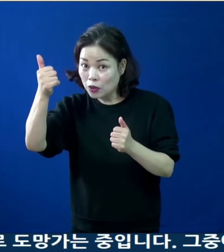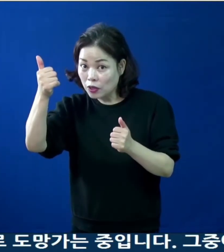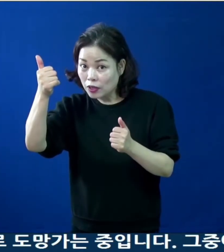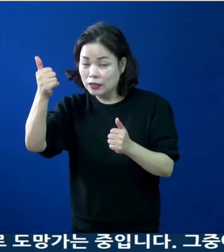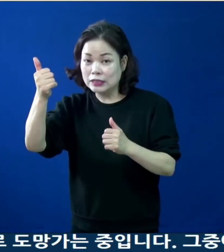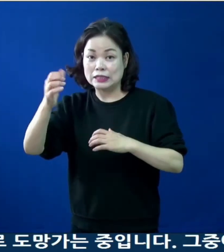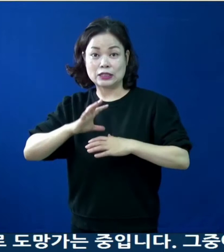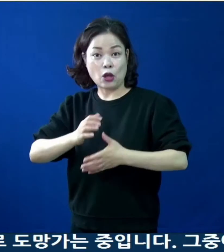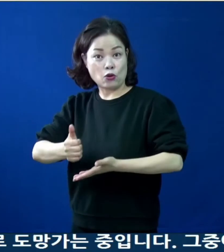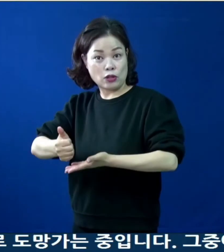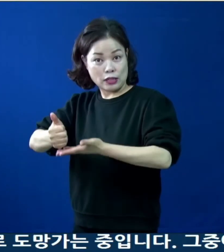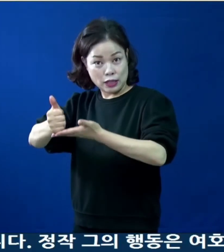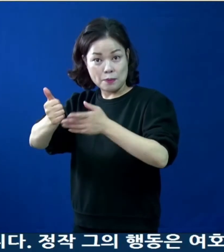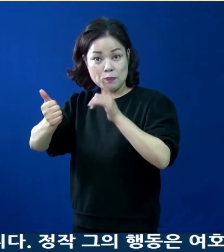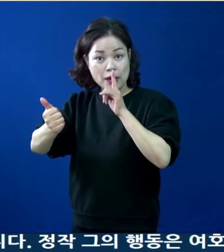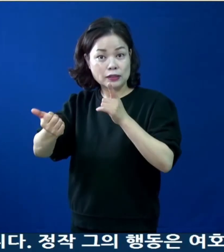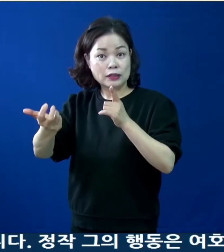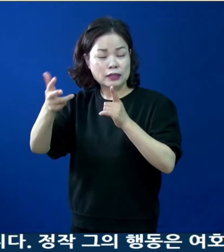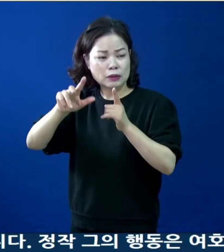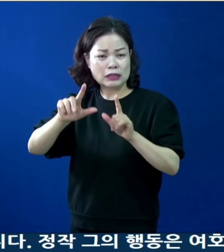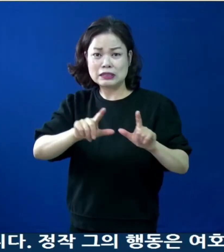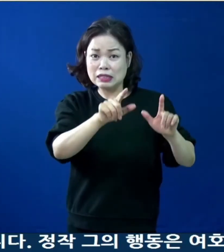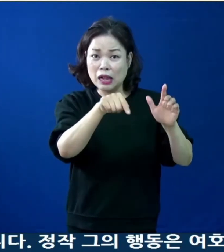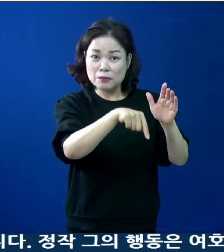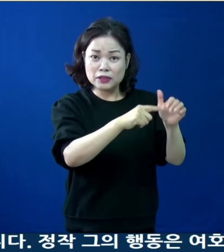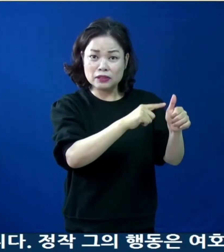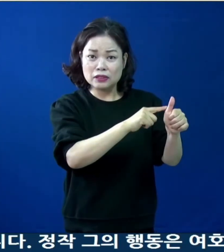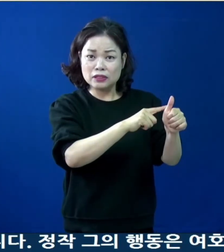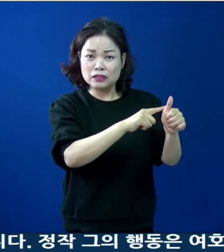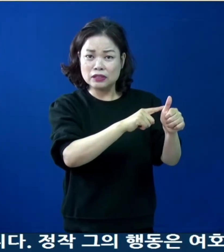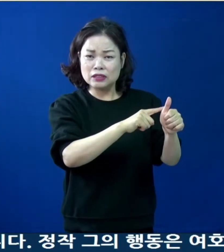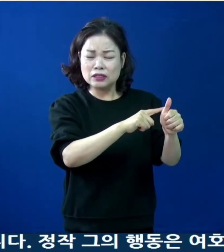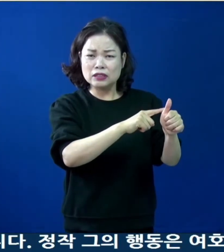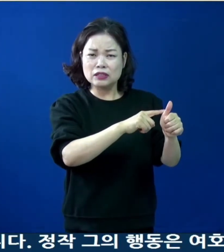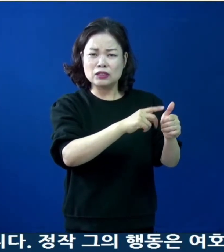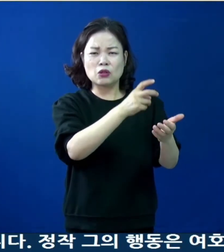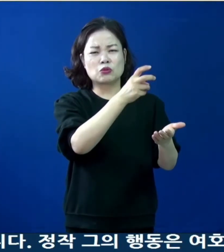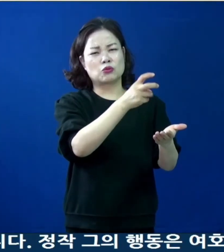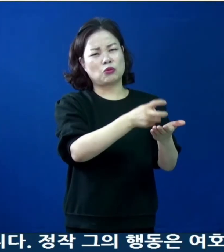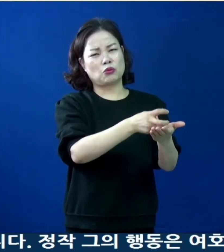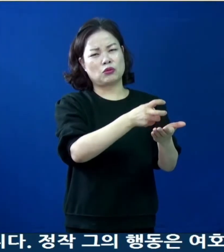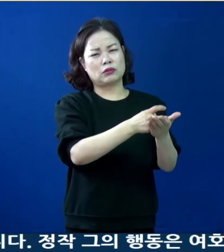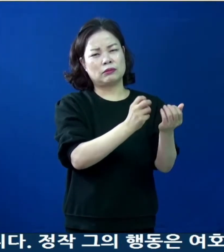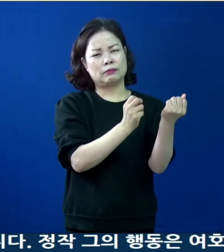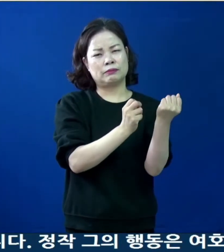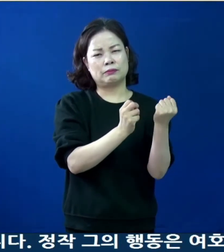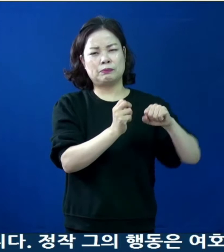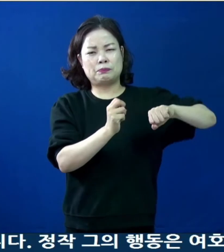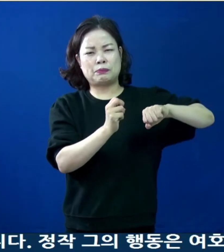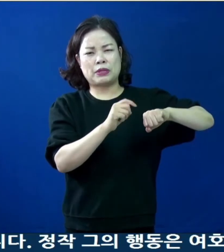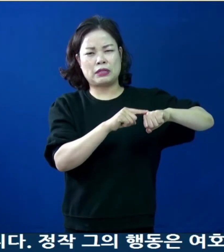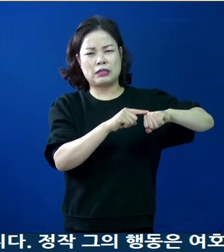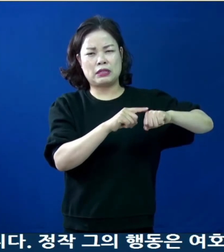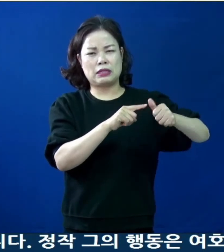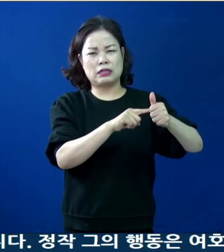여호와를 경외한다라고 말하지만 그의 삶은 그의 도를 어기고 있습니다.